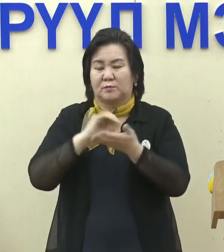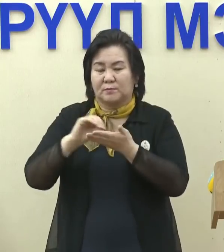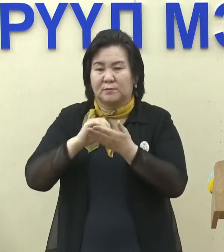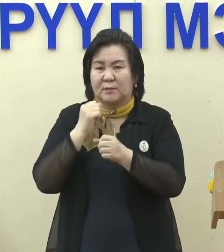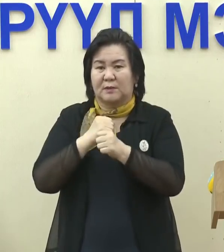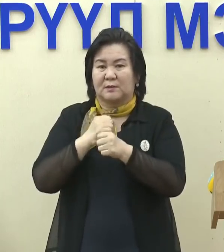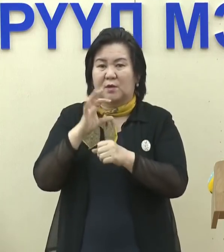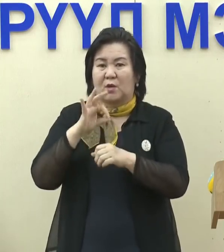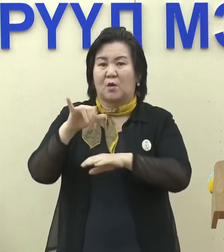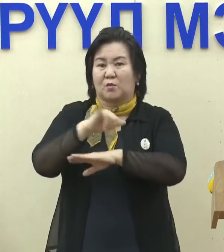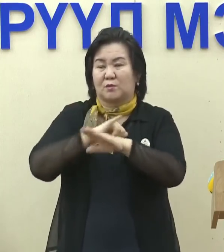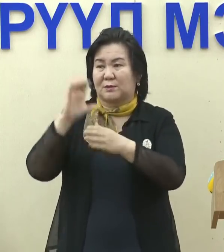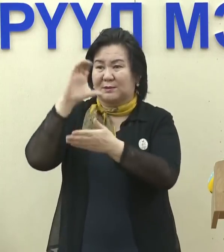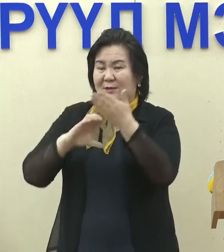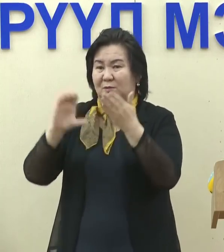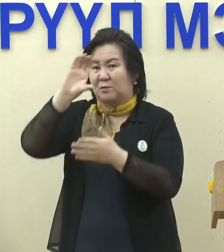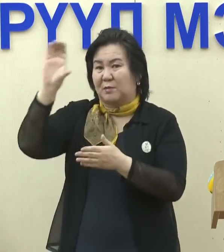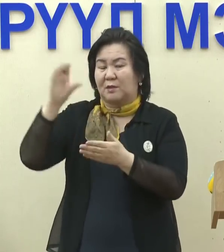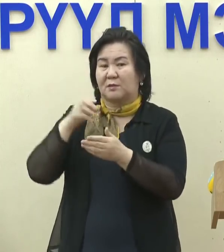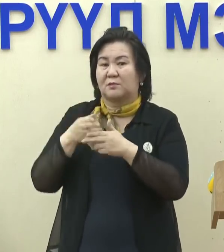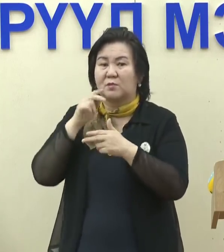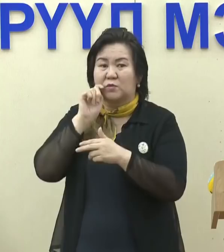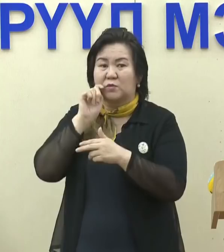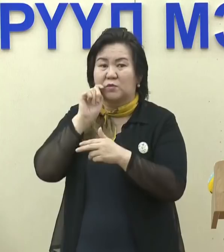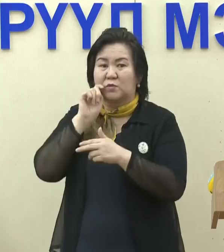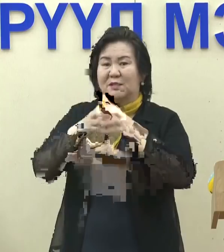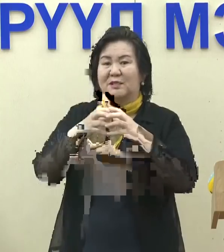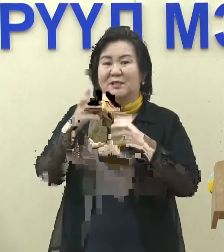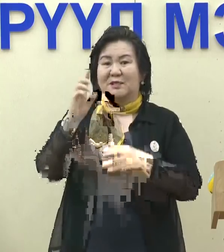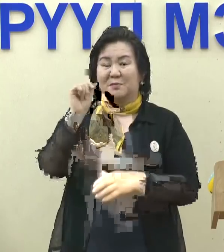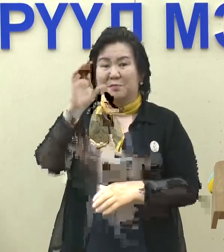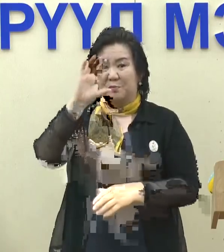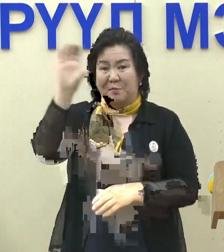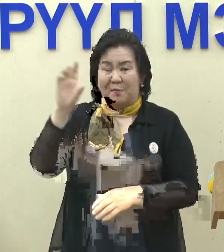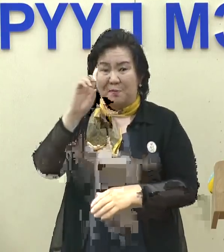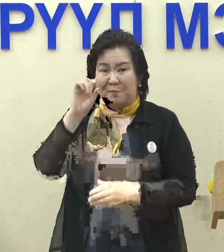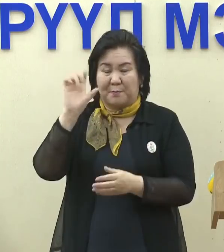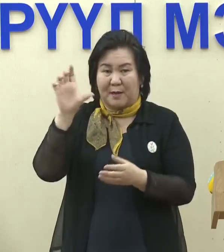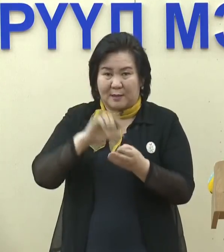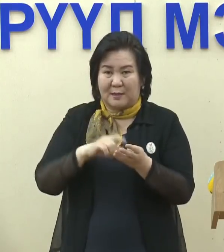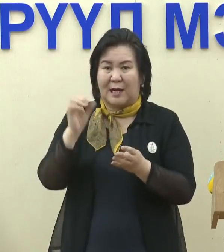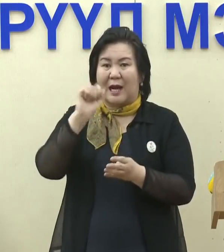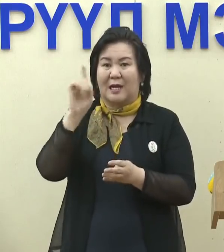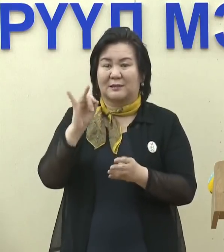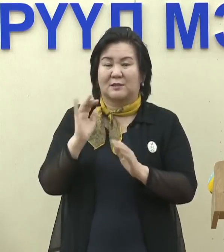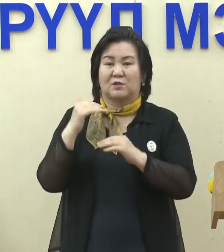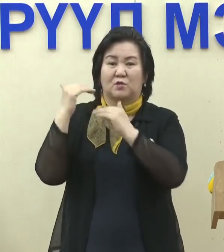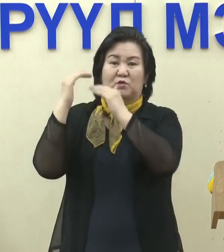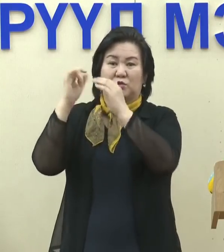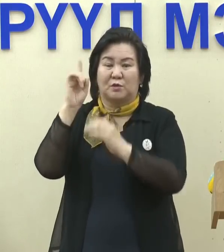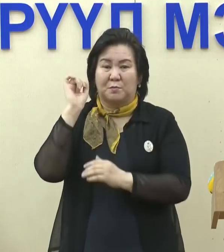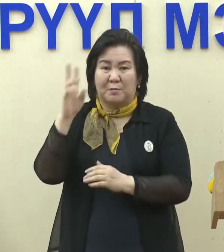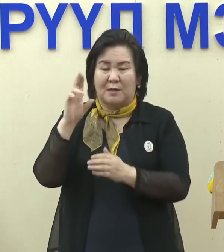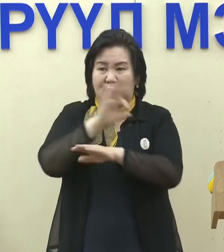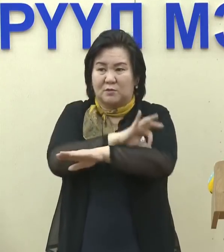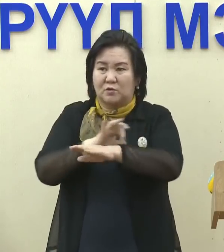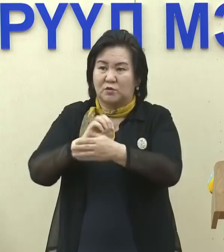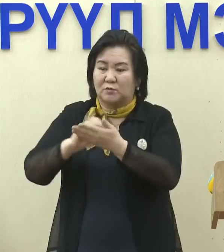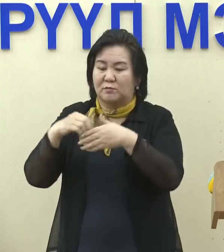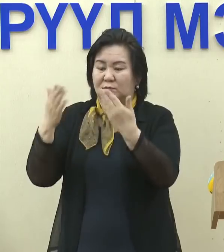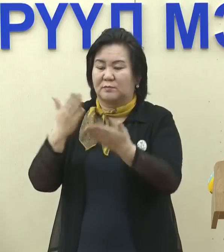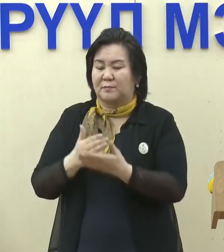олон улсын санхүүгийн байгууллагуудад бол өгчэн Дэлхийн банк, Азийн хөгжлийн банкэнд бид нэр төсөл боловсруулж ингэж хөргүүлж байгаа. За